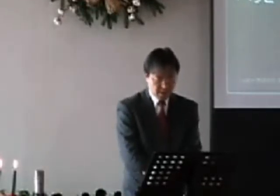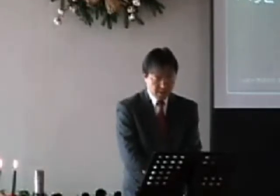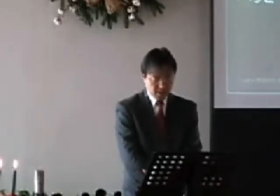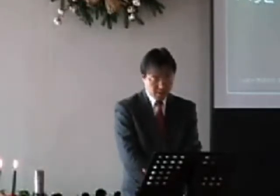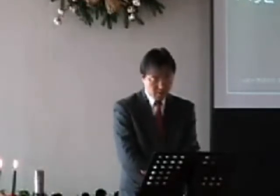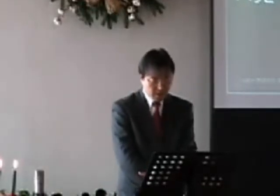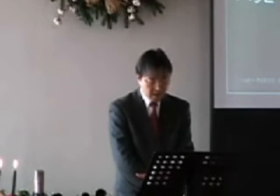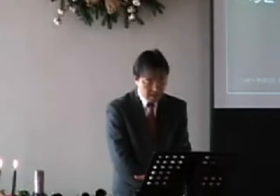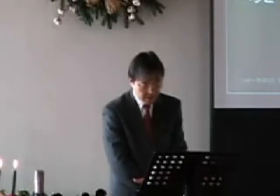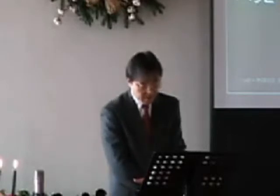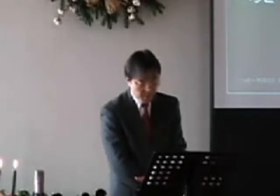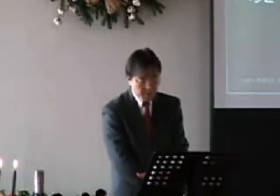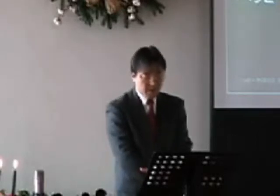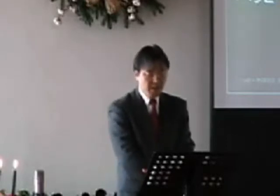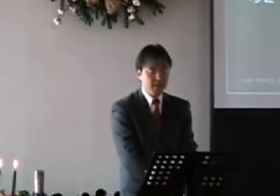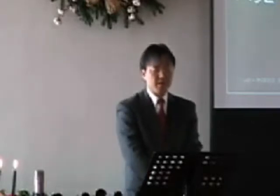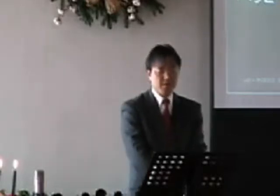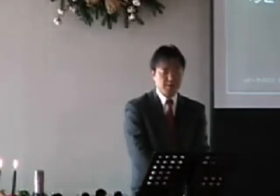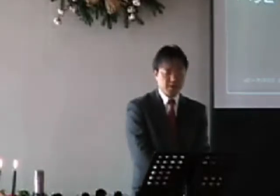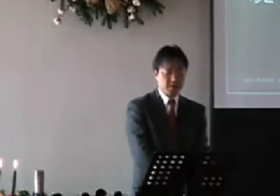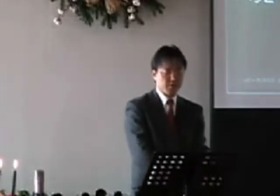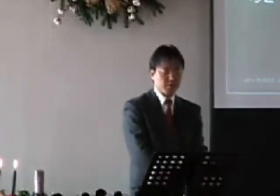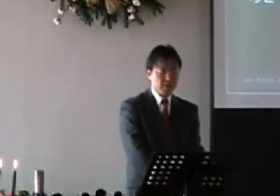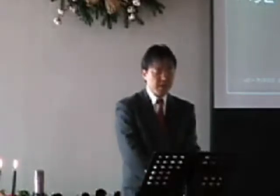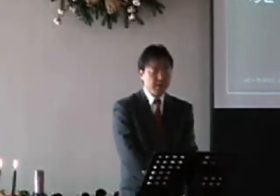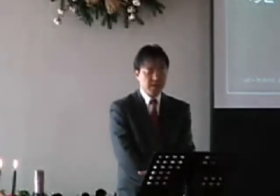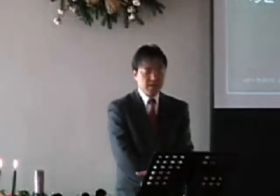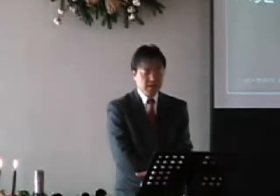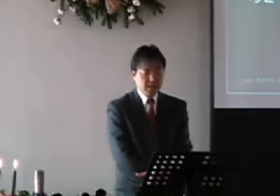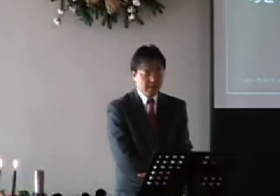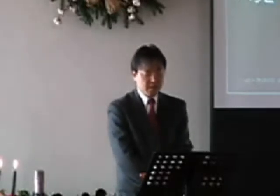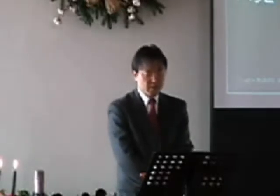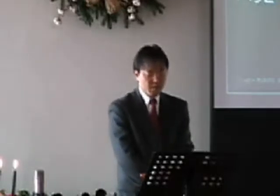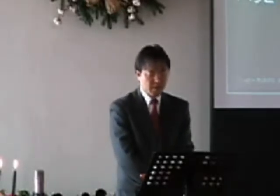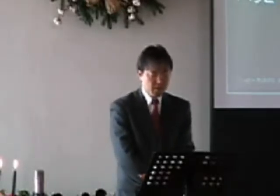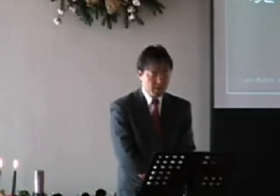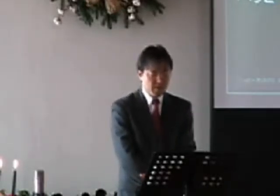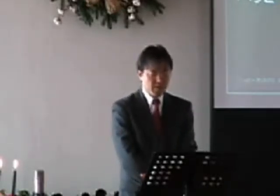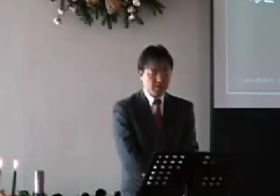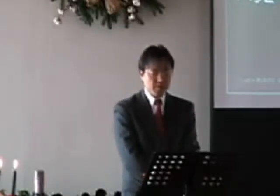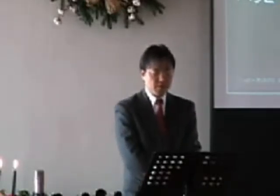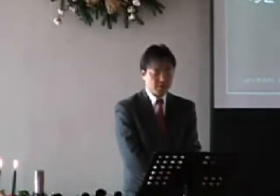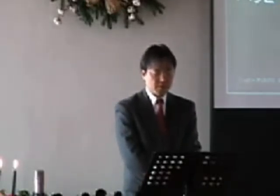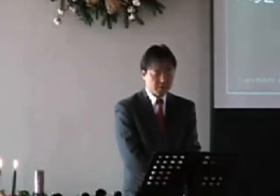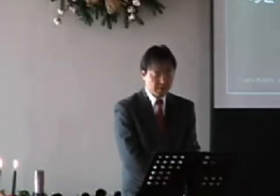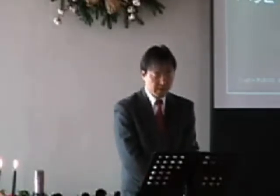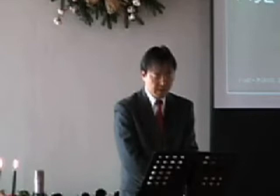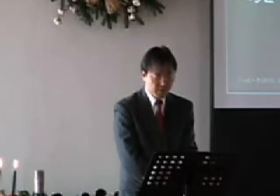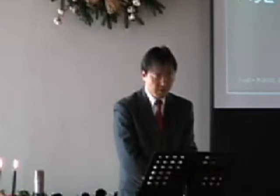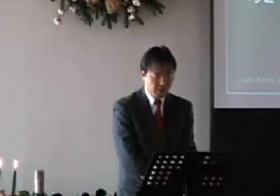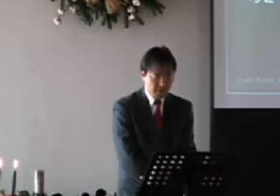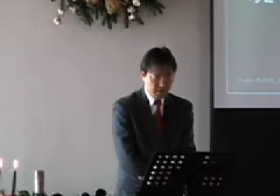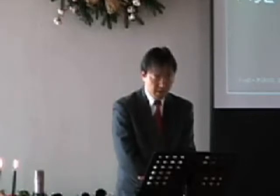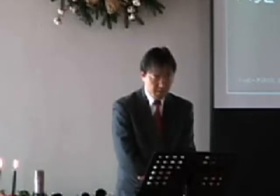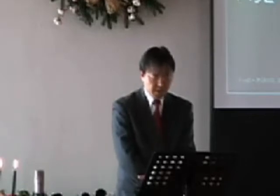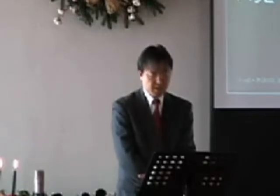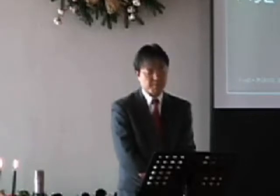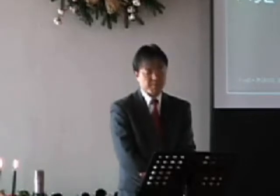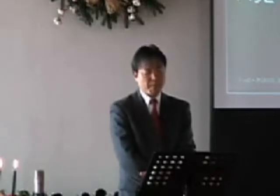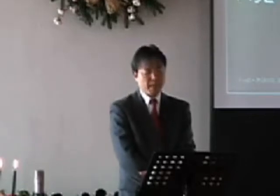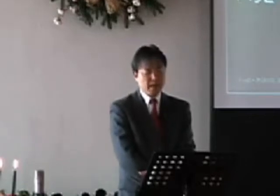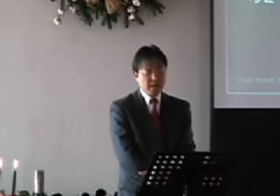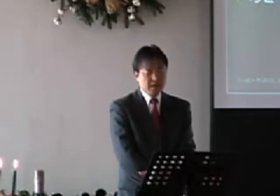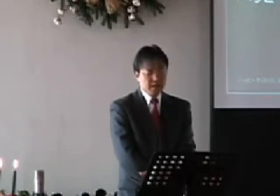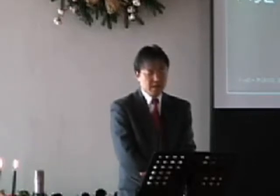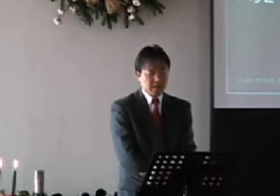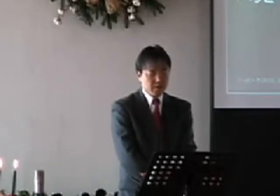イエス様を探しに行きましょう。お祈りします。天のお父様、どうぞ皆を賛美いたします。今日はファミリ